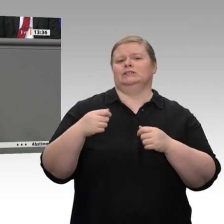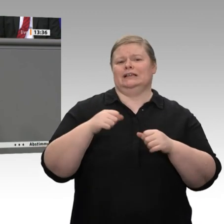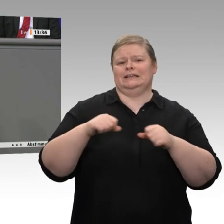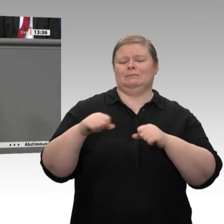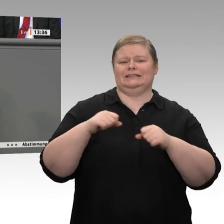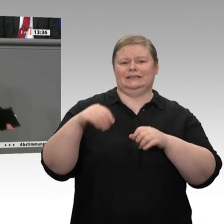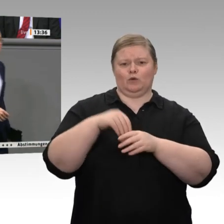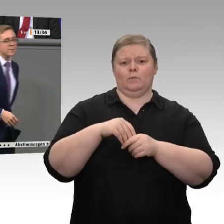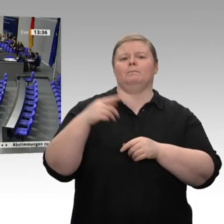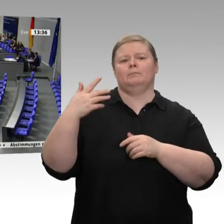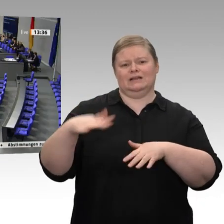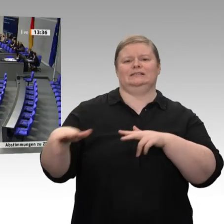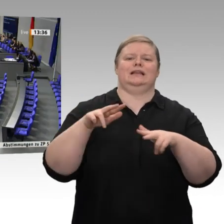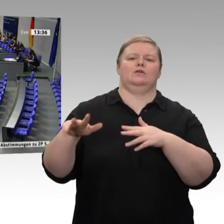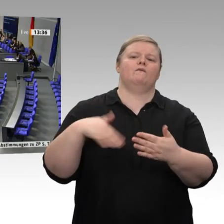Kollegen.